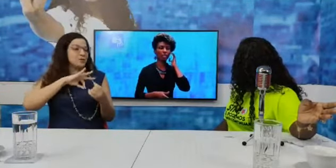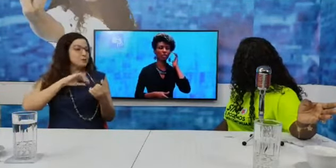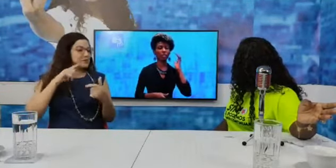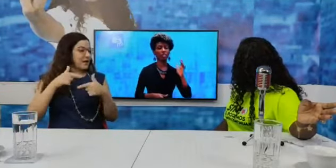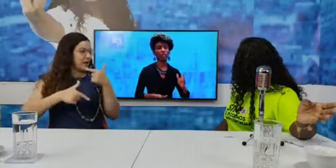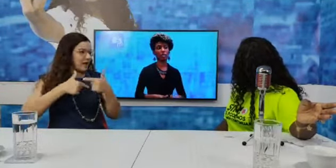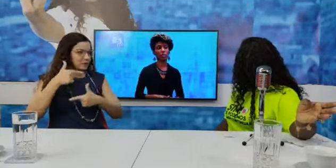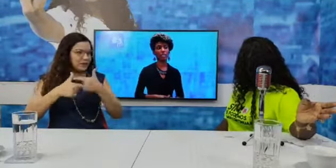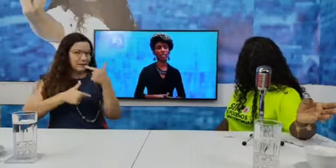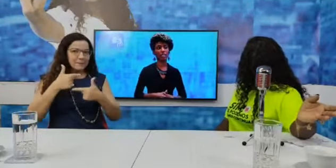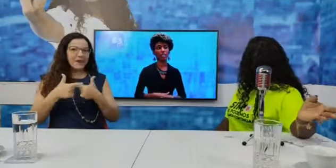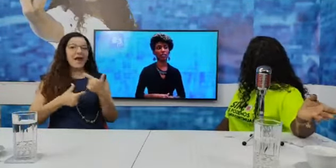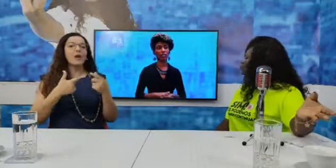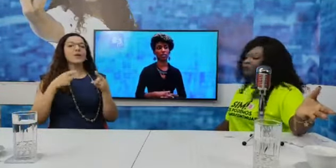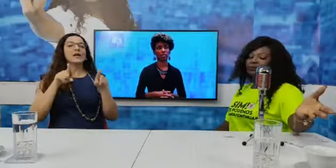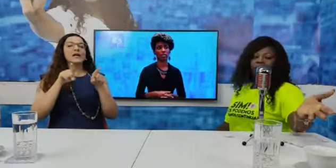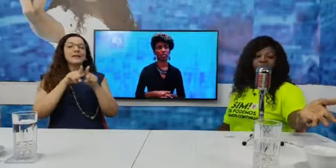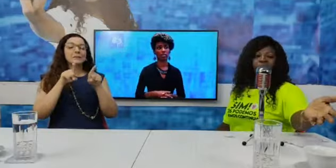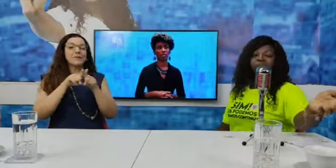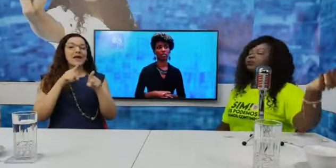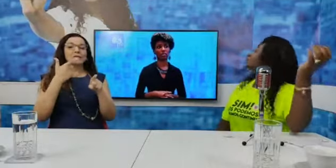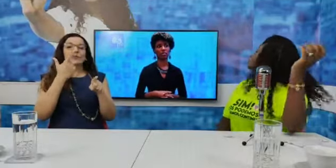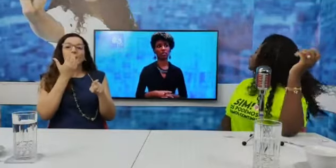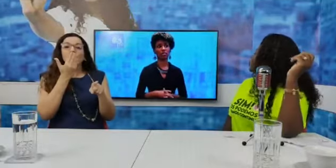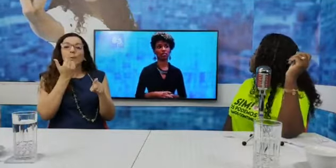suicídio foi uma falta da comunicação.